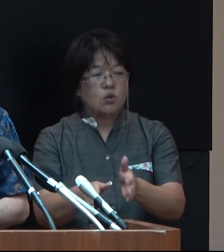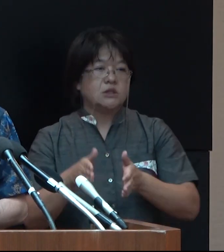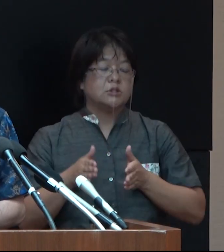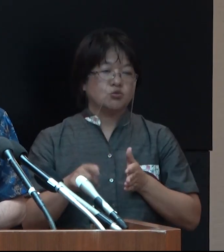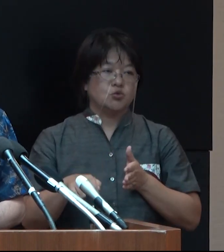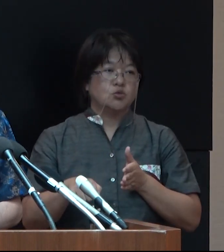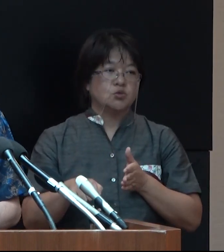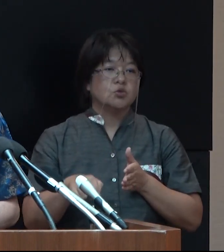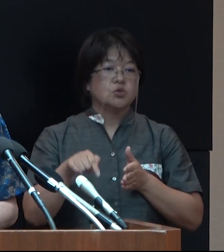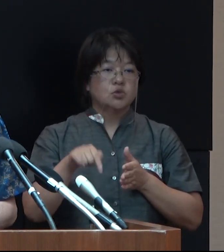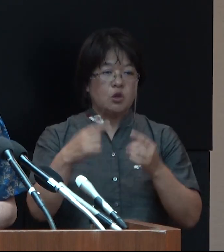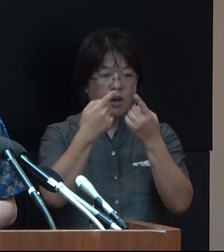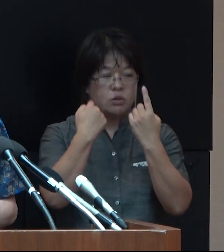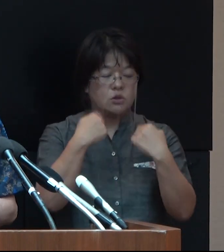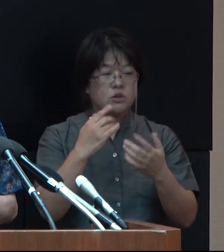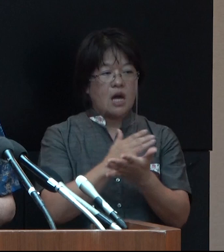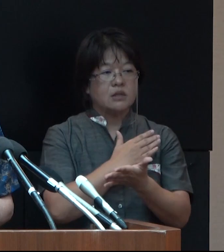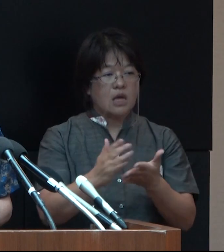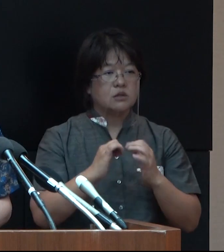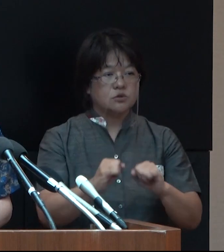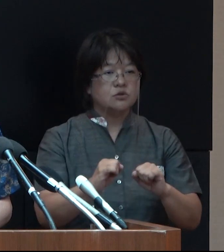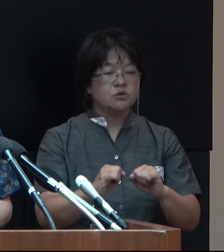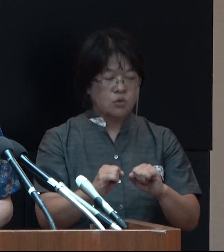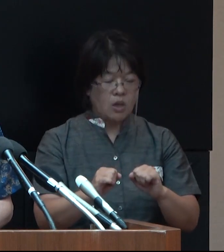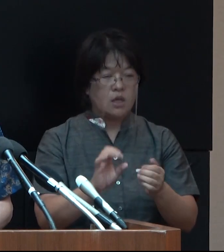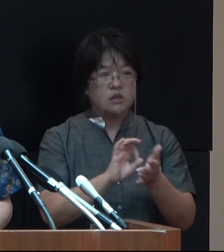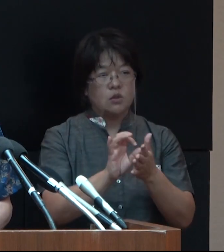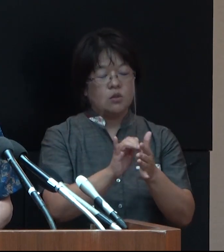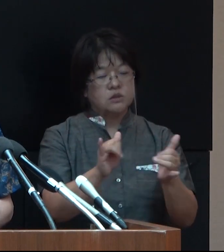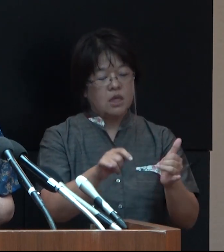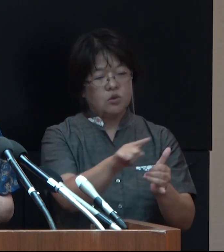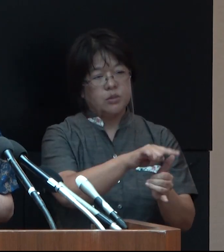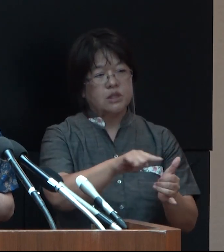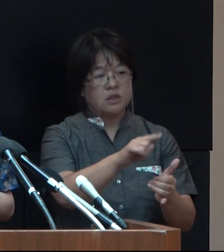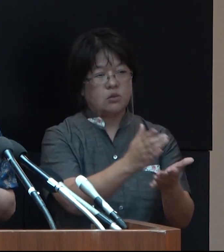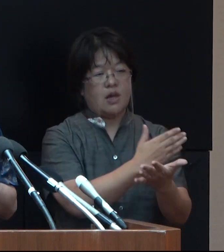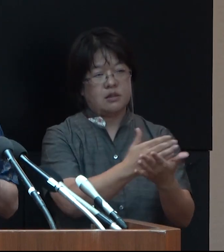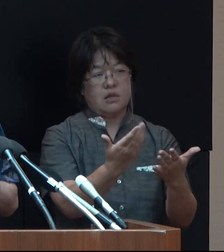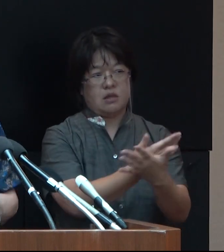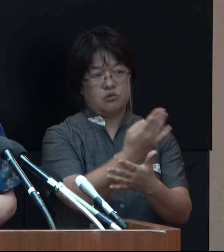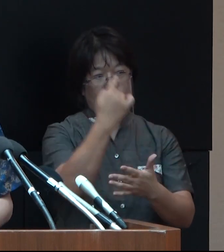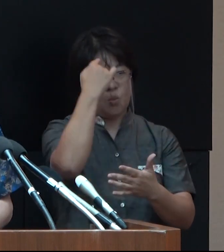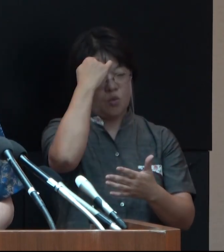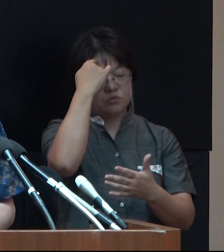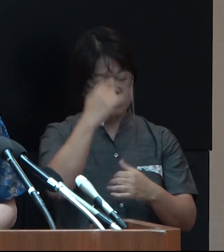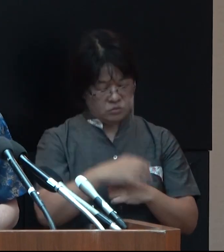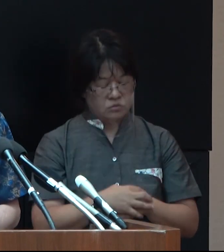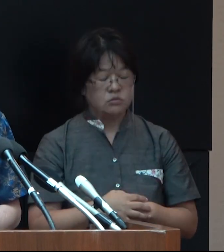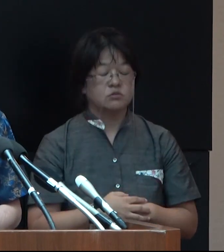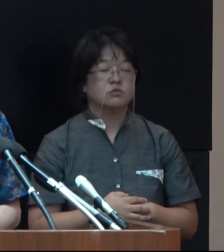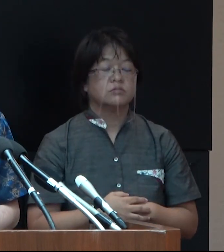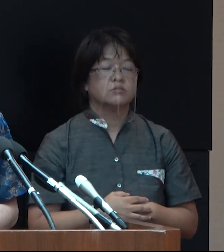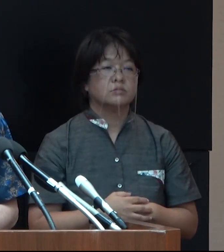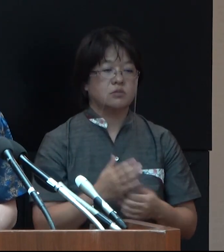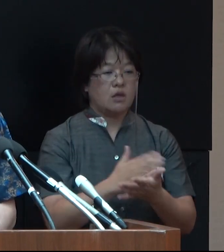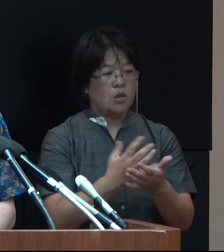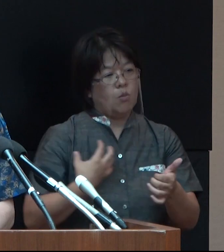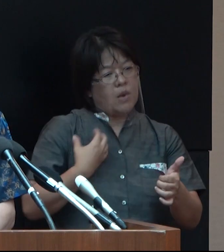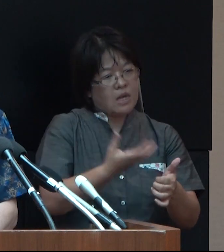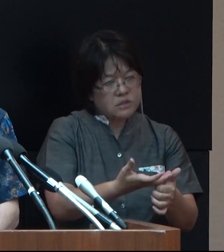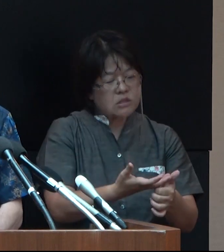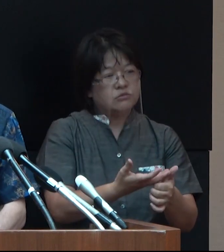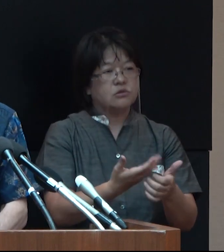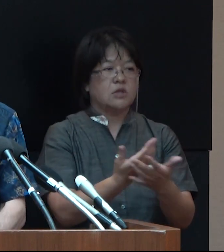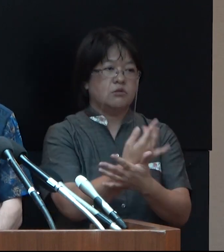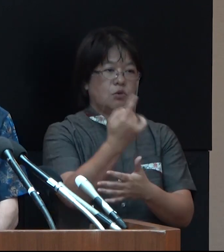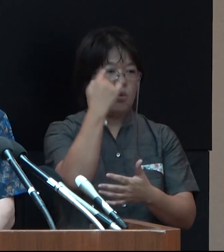こはどのように判断されるかはそれを利用される方々に、お任せするしかないということになると思います